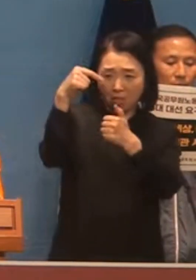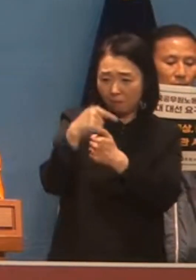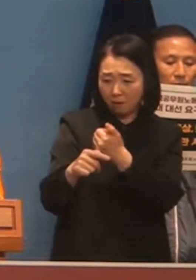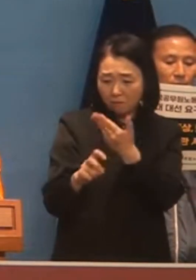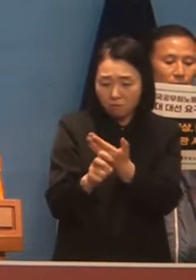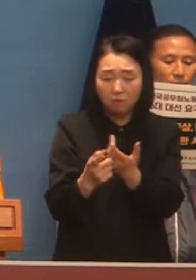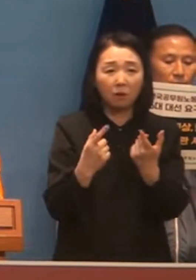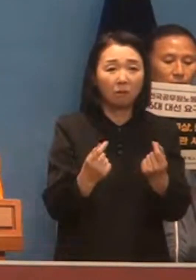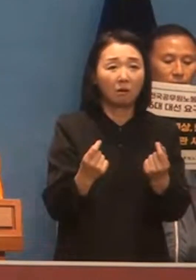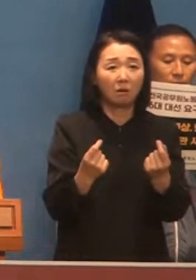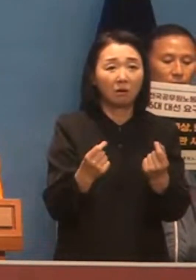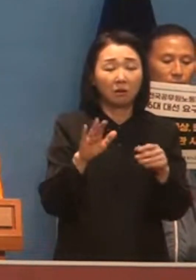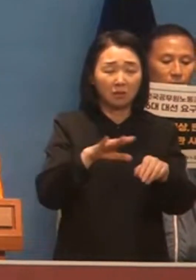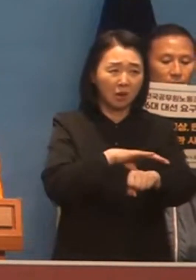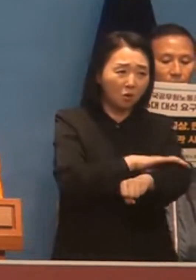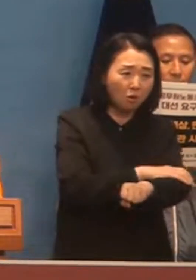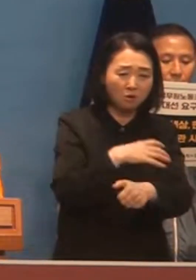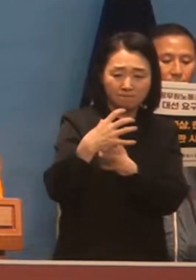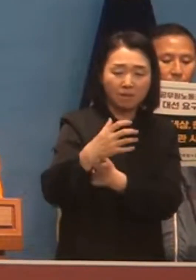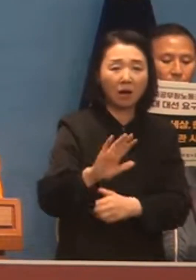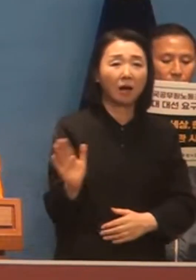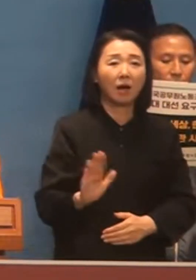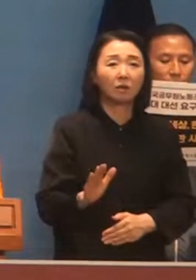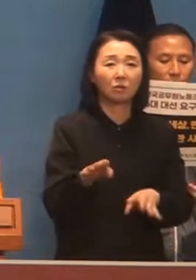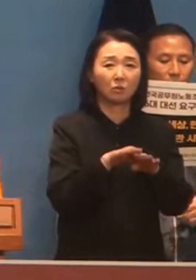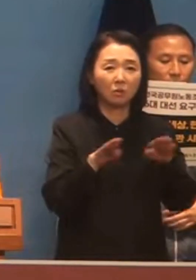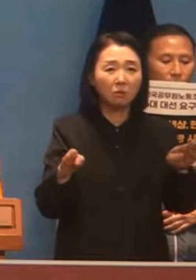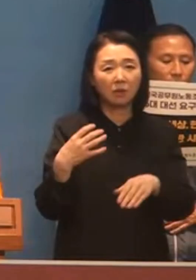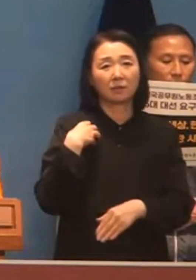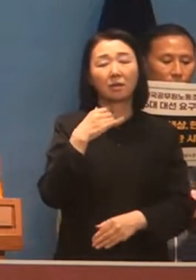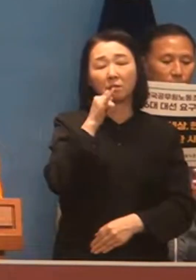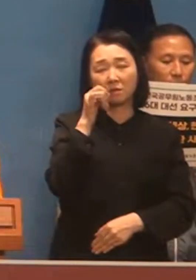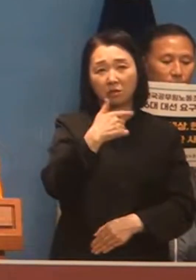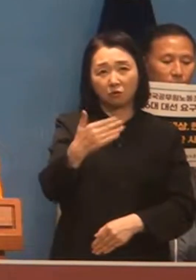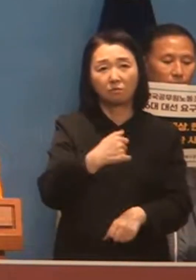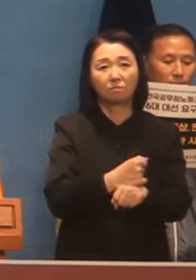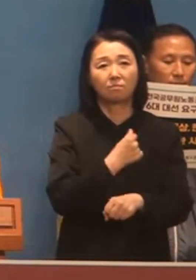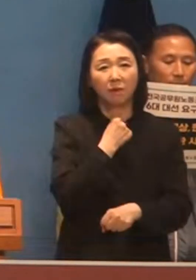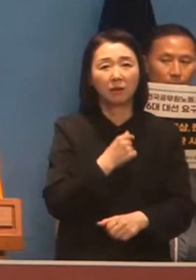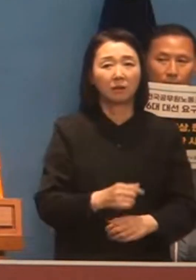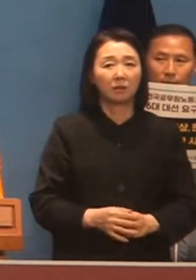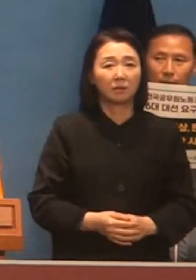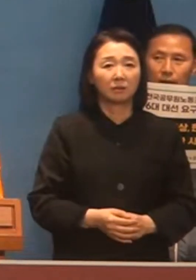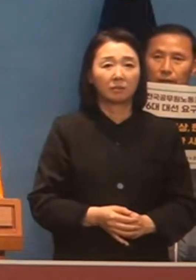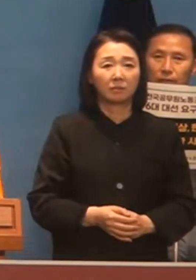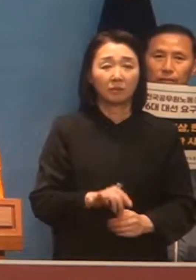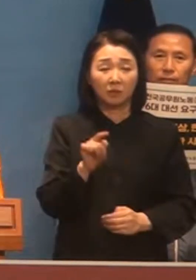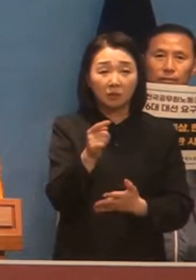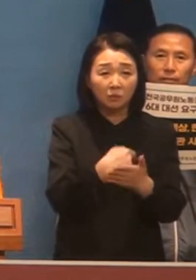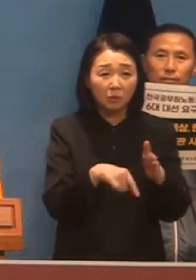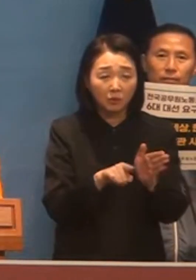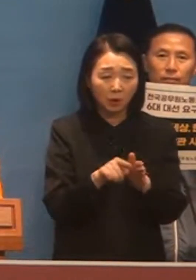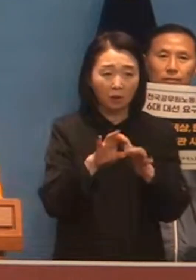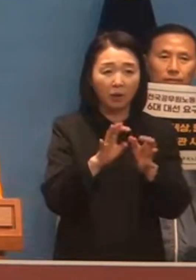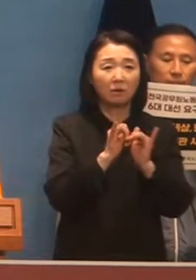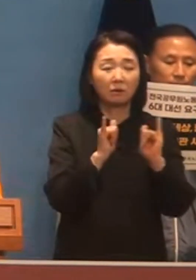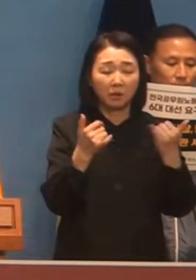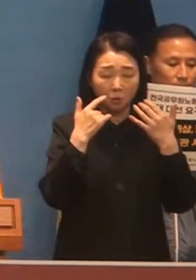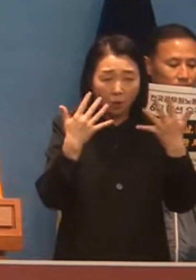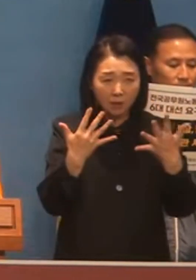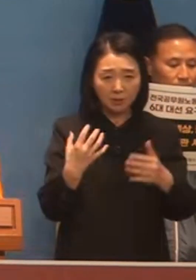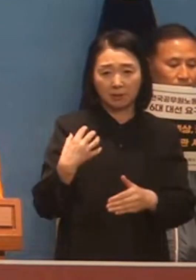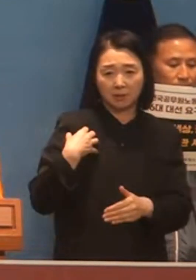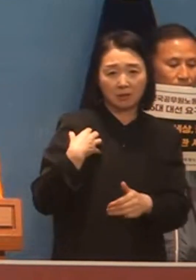바탕으로 이제는 권력에 휘둘리지 않는 공정하고 책임 있는 소방을 만들어야 한다. 이를 위해 관련자의 명확한